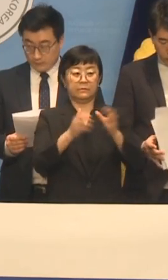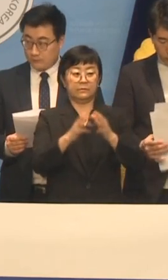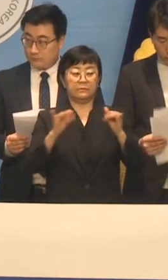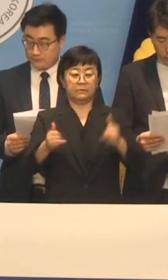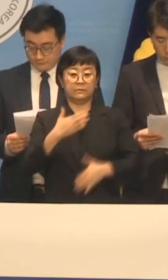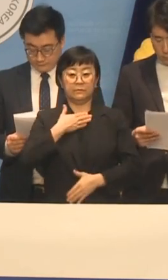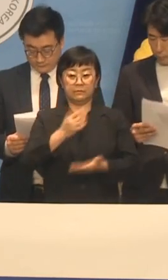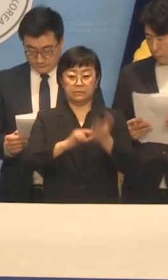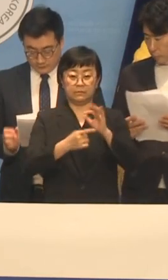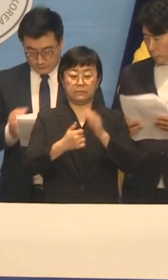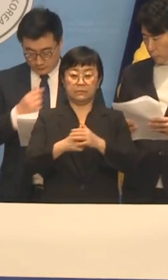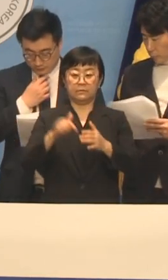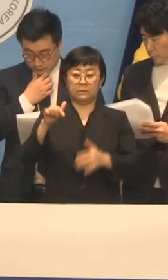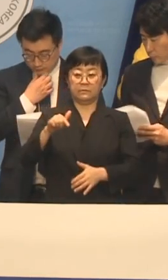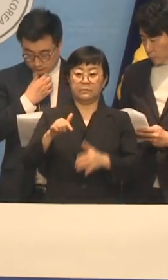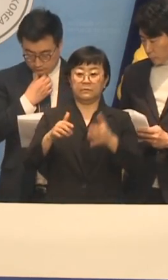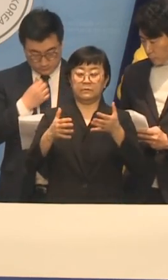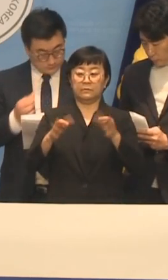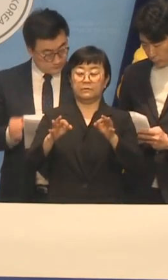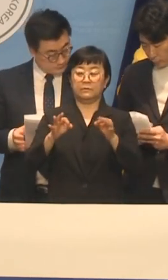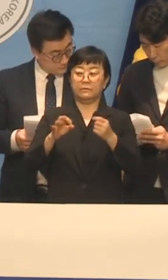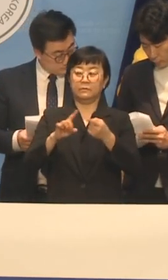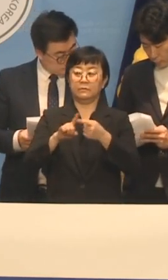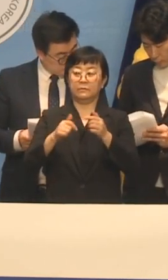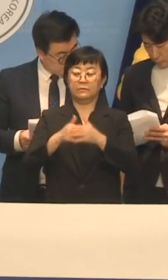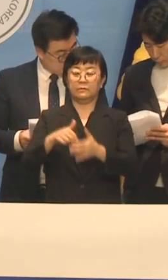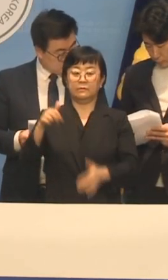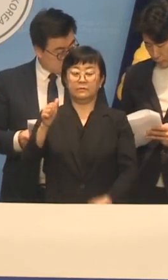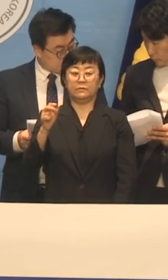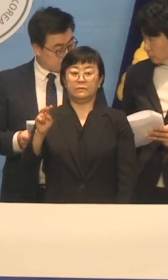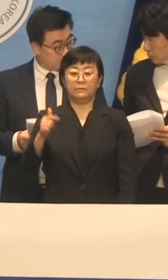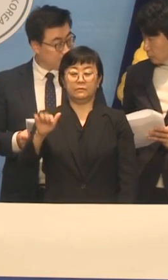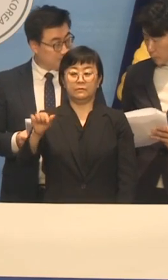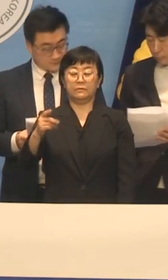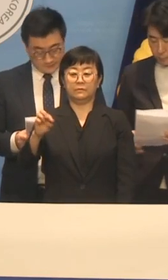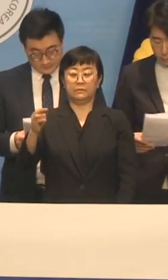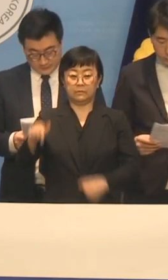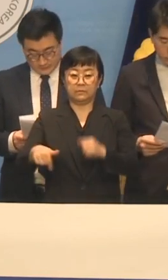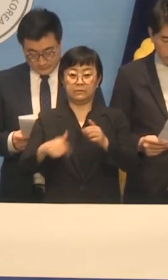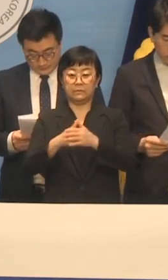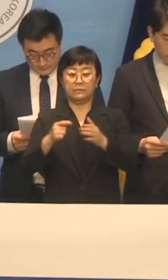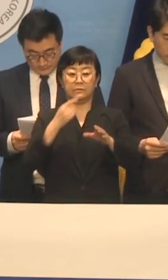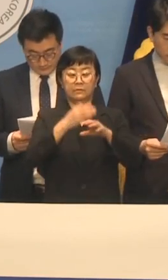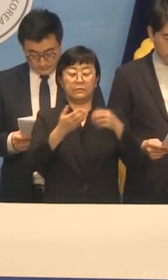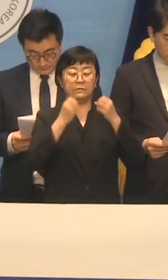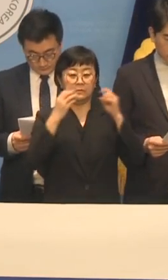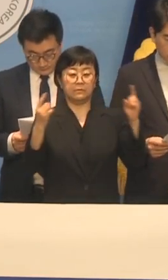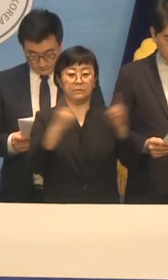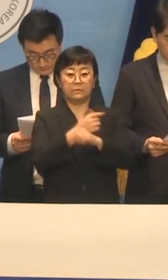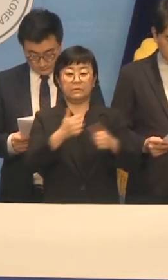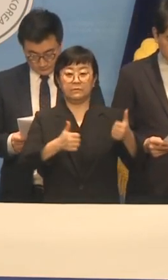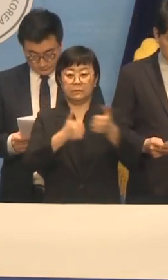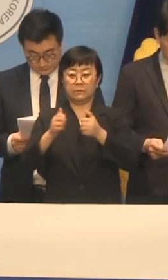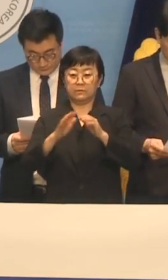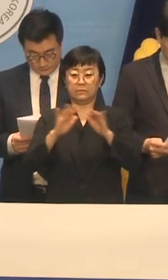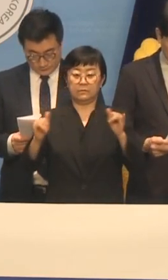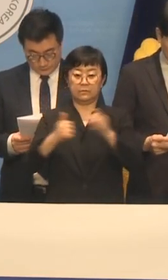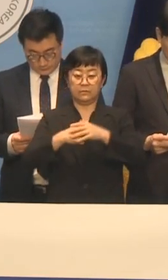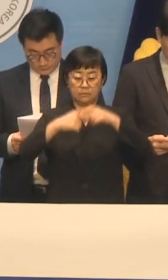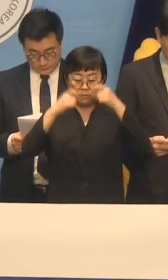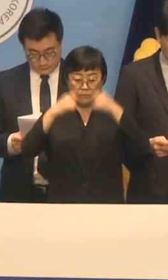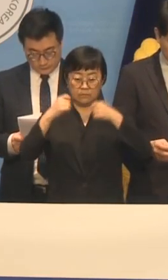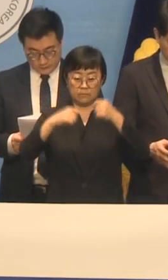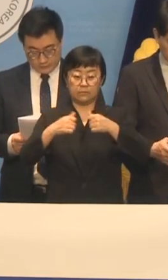알려진 강의원, 정희찬, 현근택, 이경 등 더민주 혁신회의의 구성원들도 눈물을